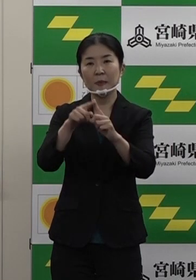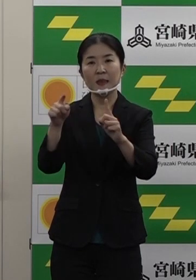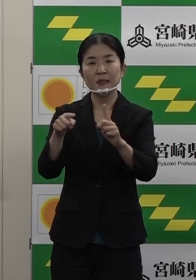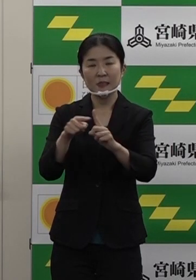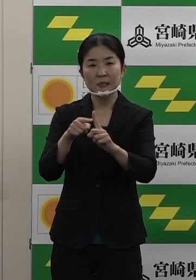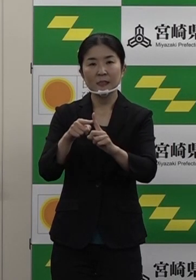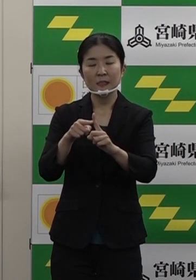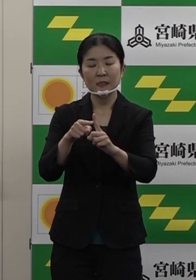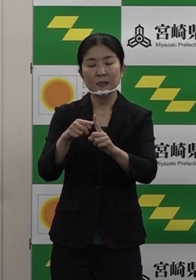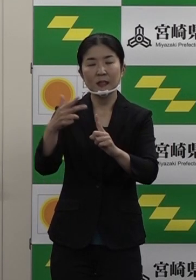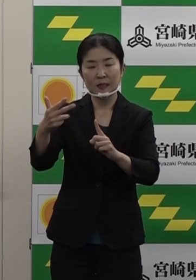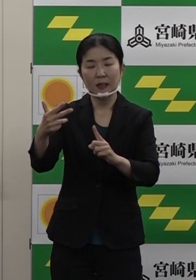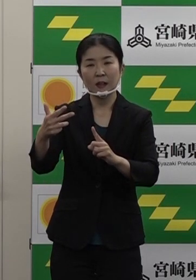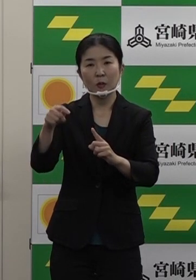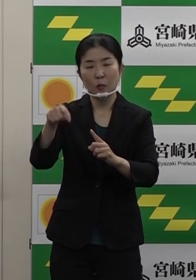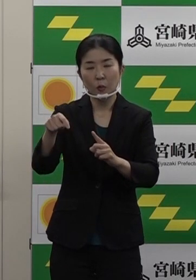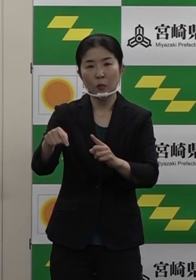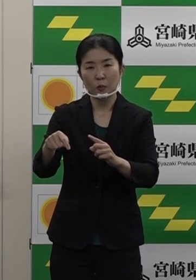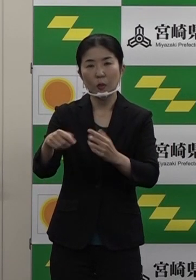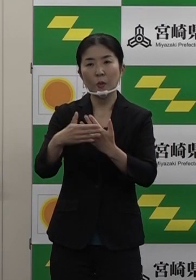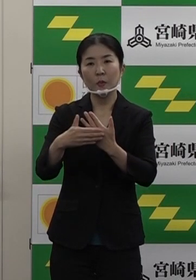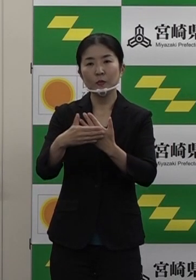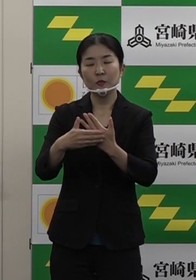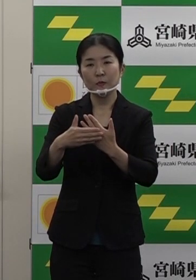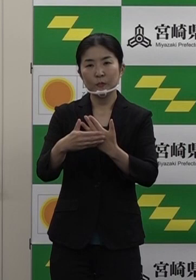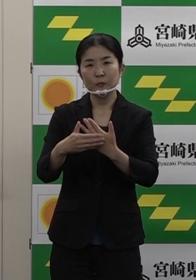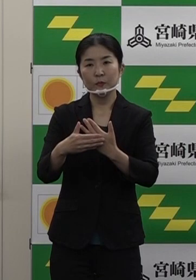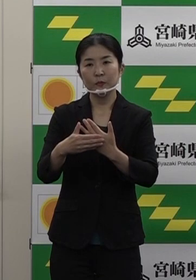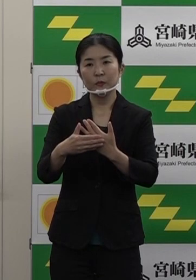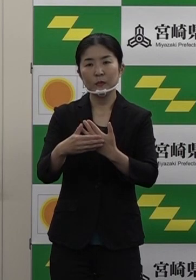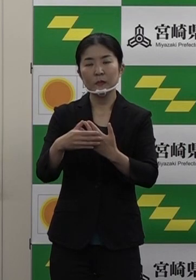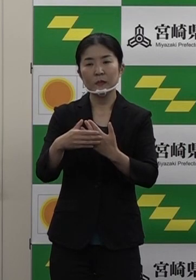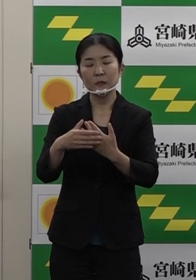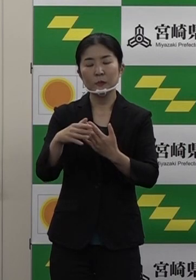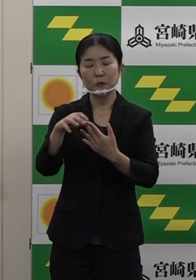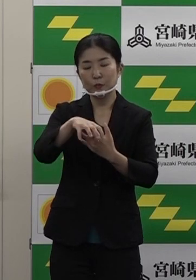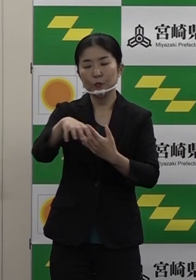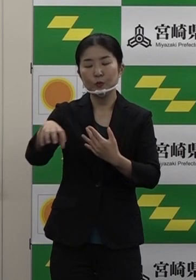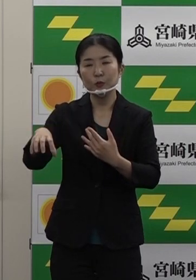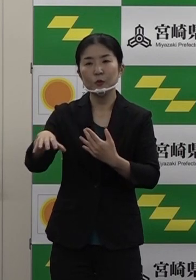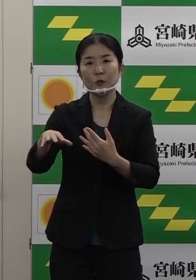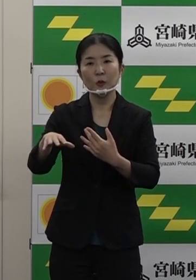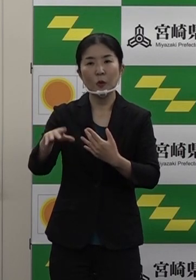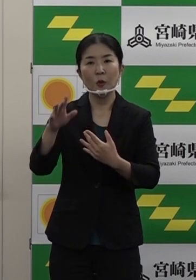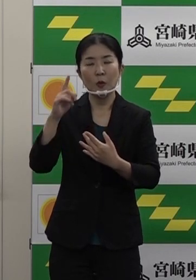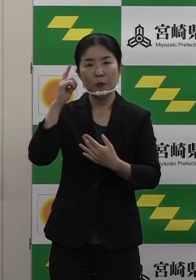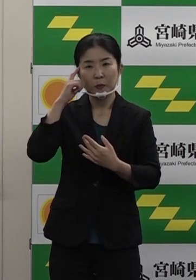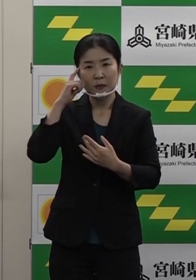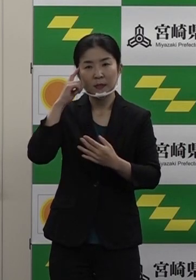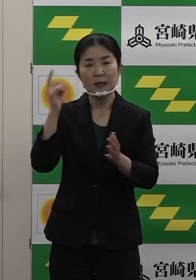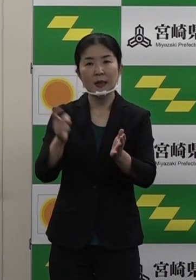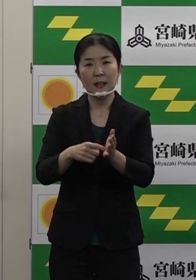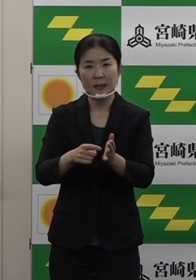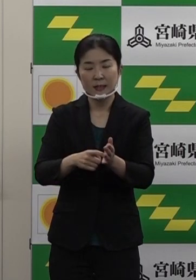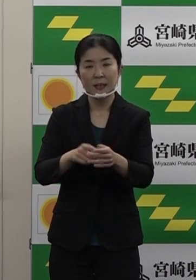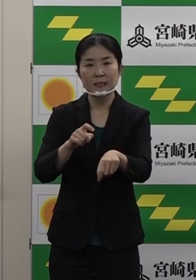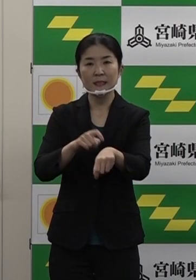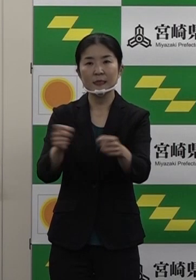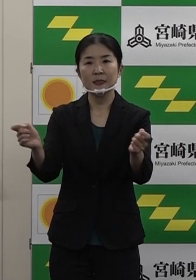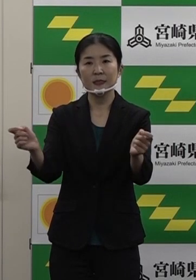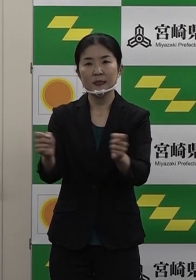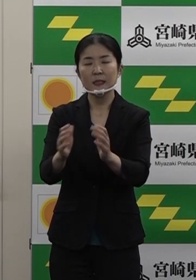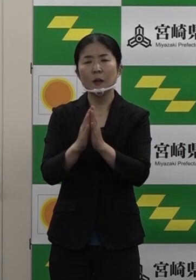り、ここの部分ではないかというふうに考えております。早め早めのそういう時短要請等によりまして